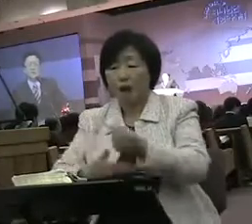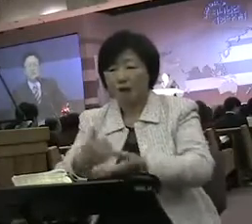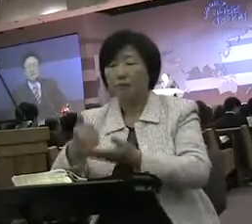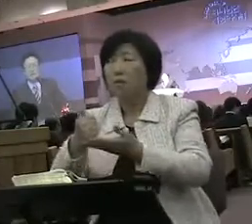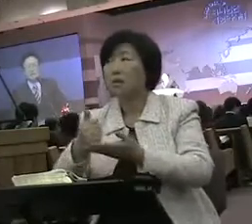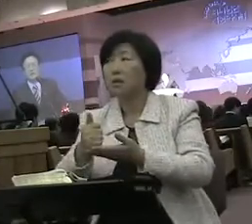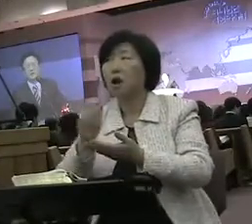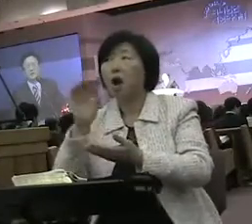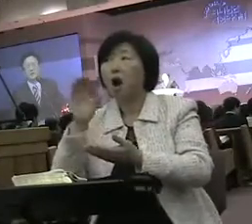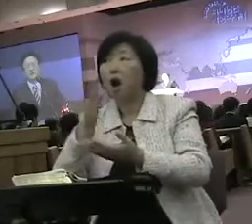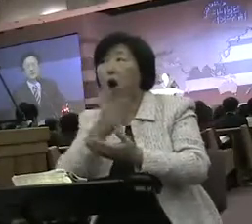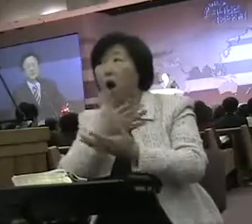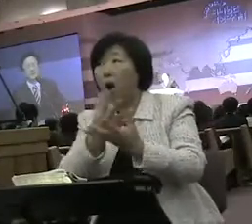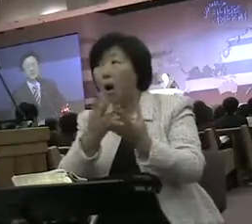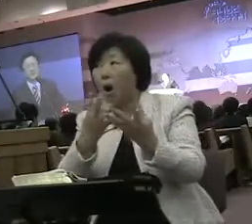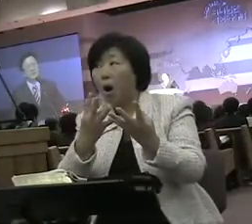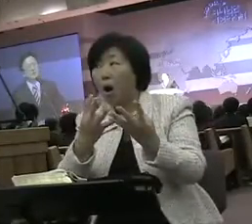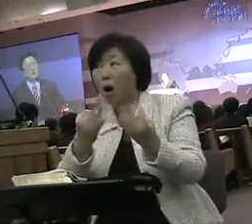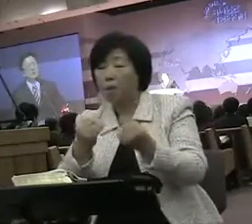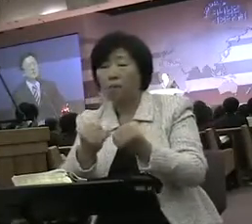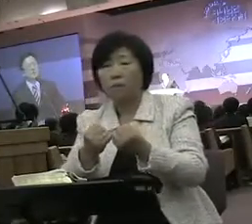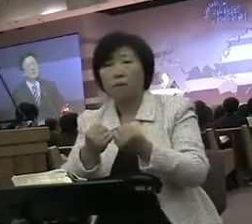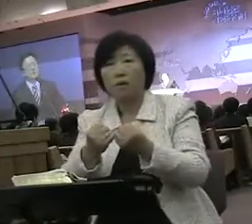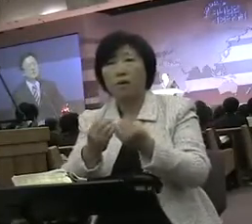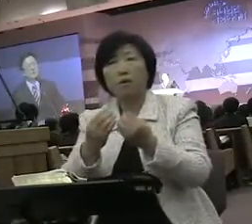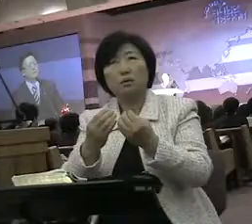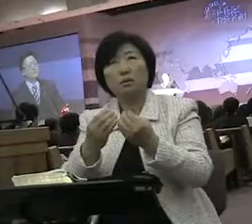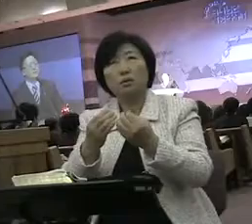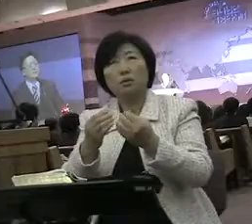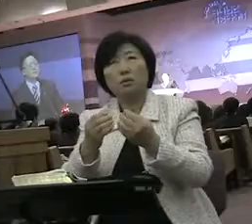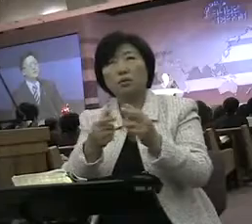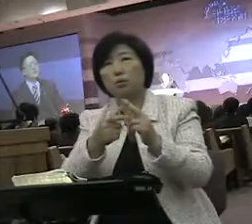하나님께서요, 얼마나 신실한 동력자들을 붙여주셨는지.